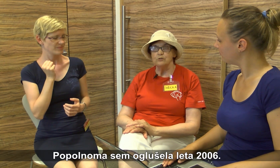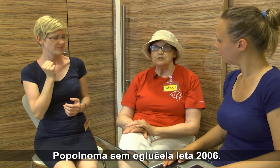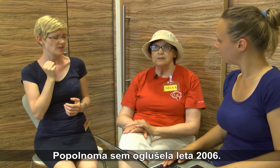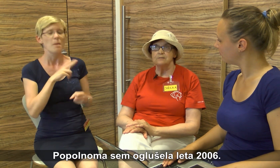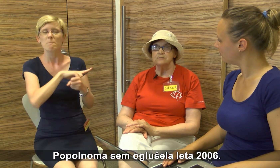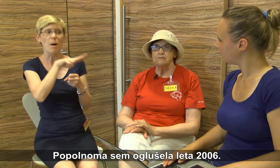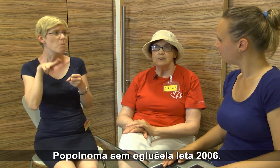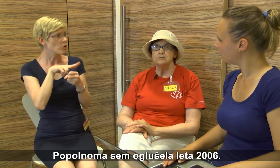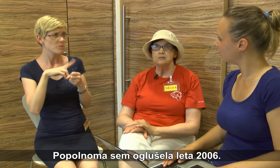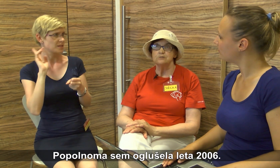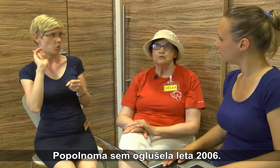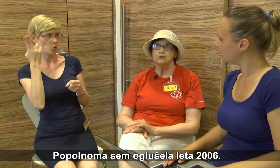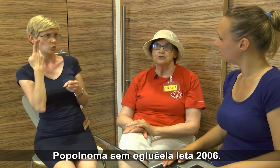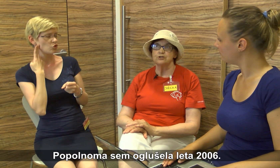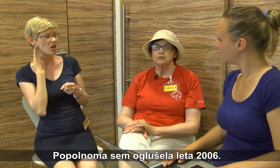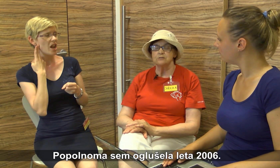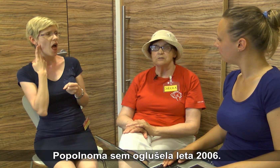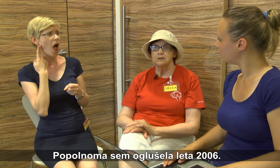Popolnoma oglašela sem